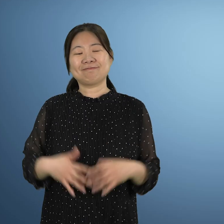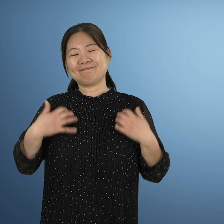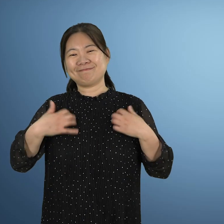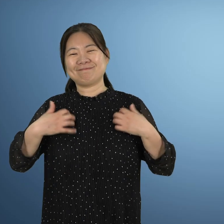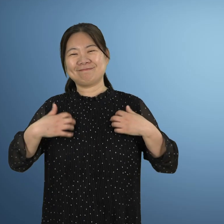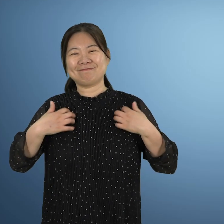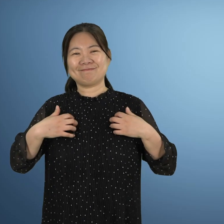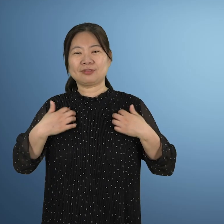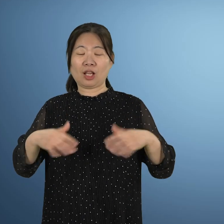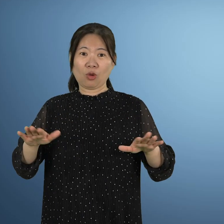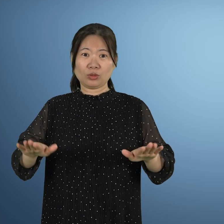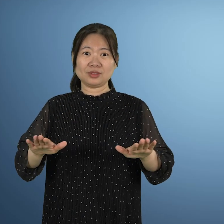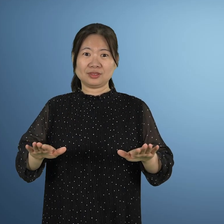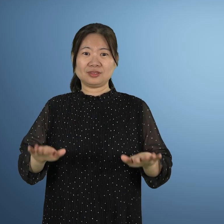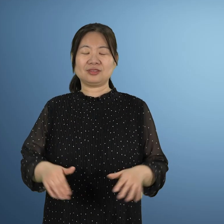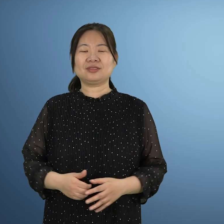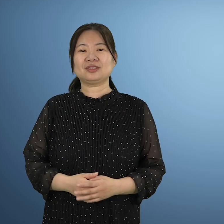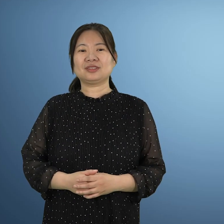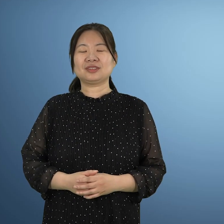반갑습니다. 오늘은